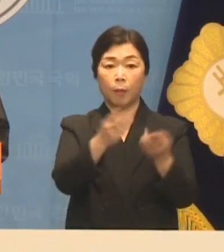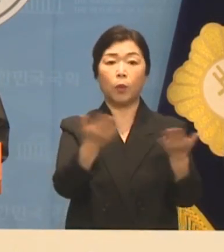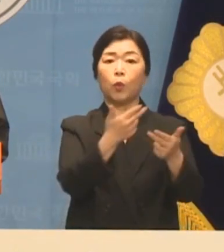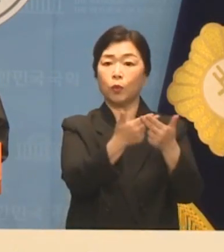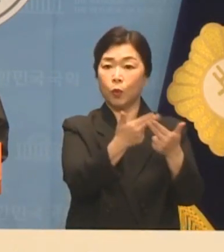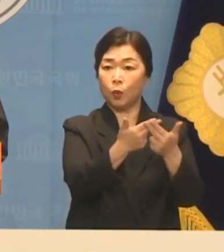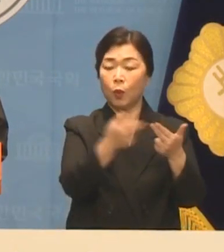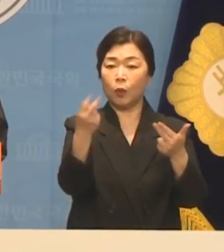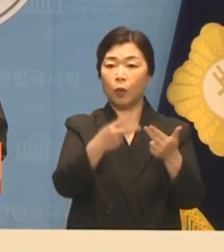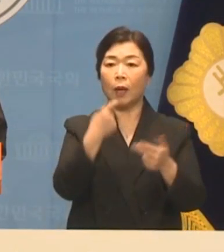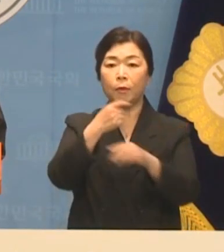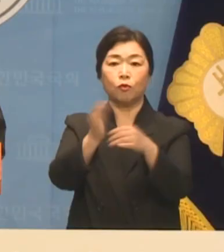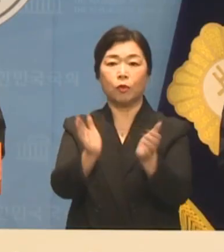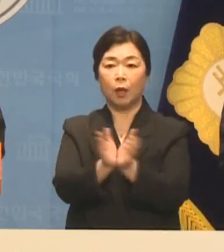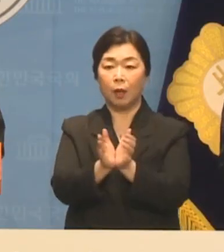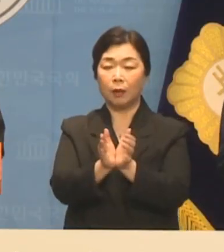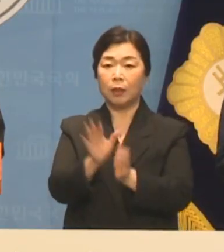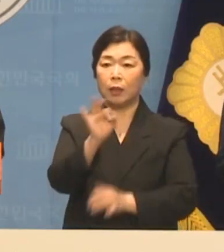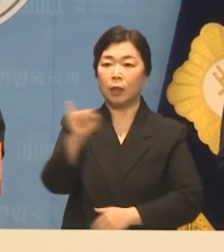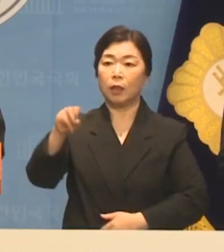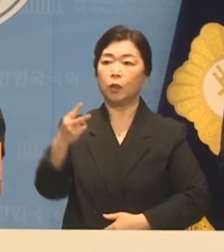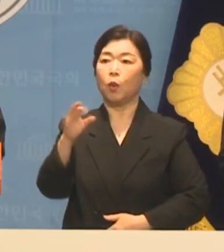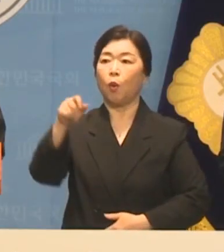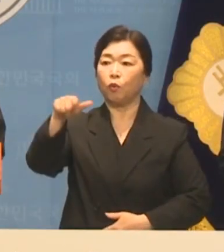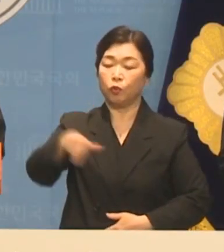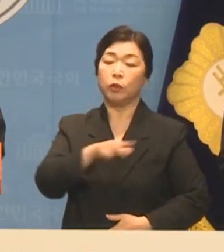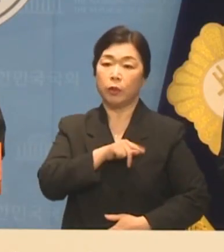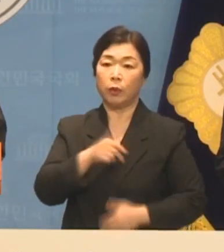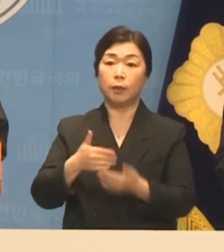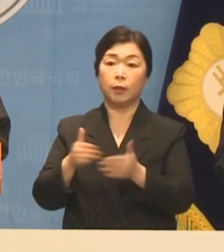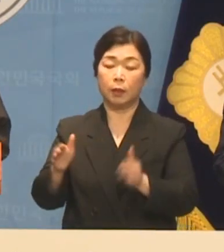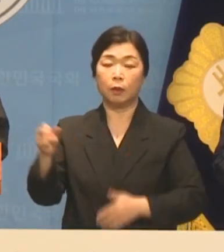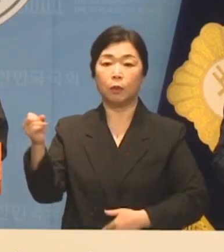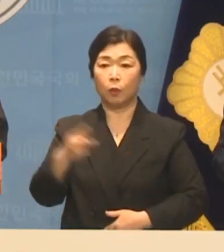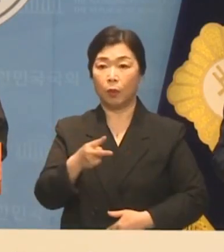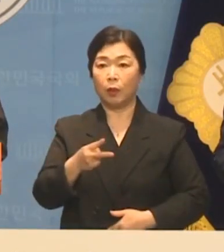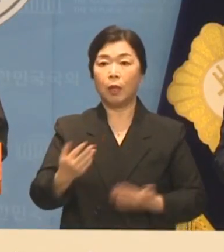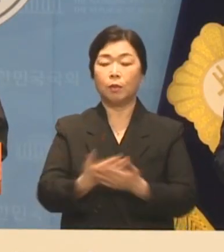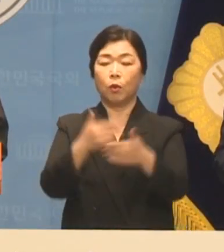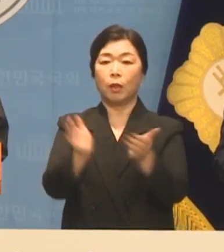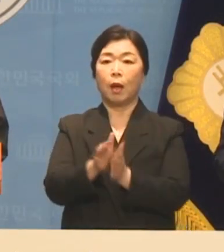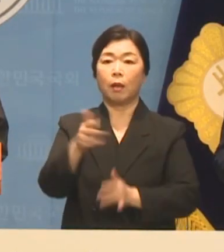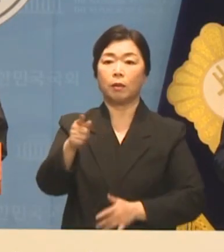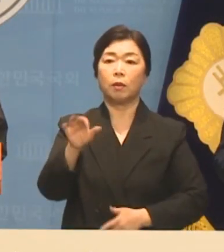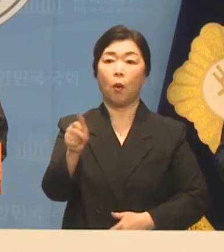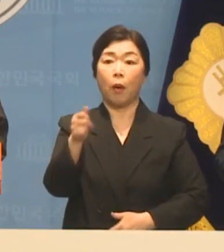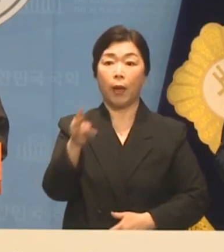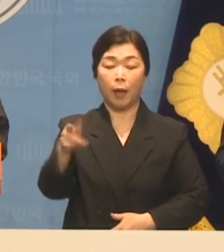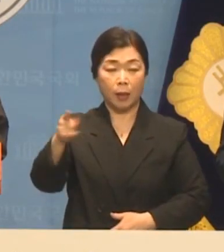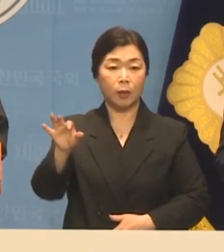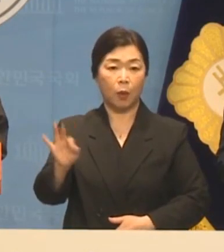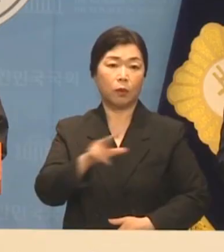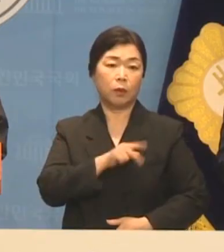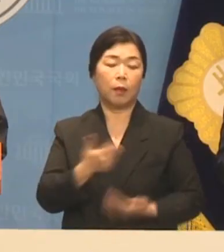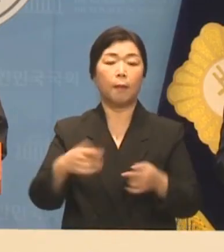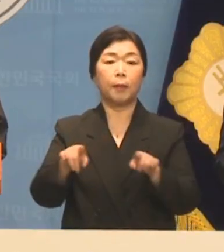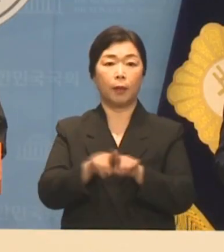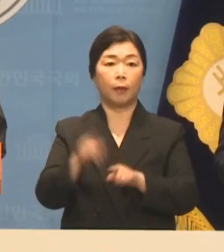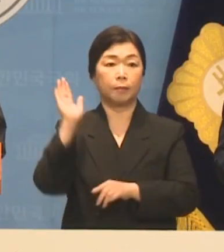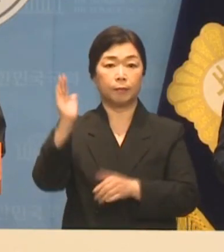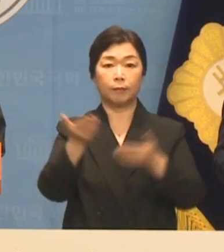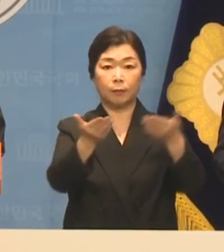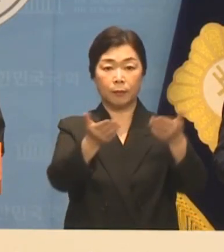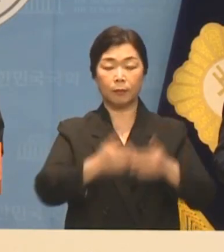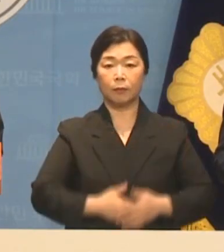택배노조와 더불어민주당 이용우 의원실 그리고 진보당 정혜경 의원실과 함께 진행하게